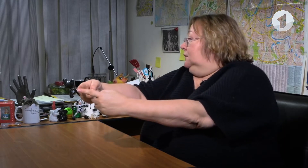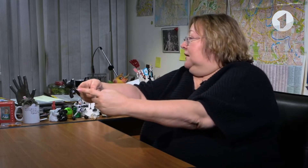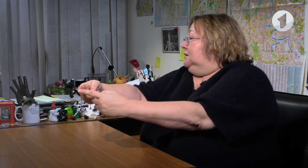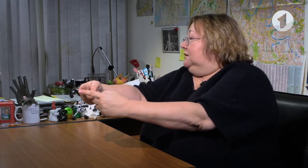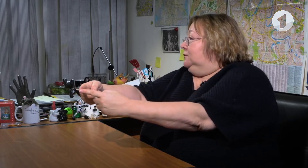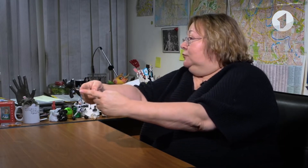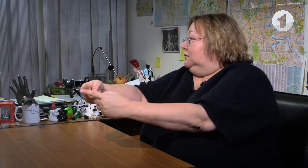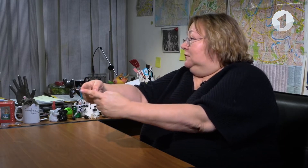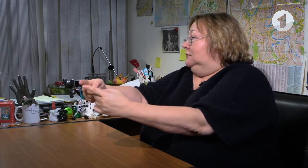Дальний левый угол.